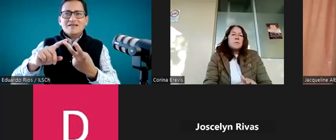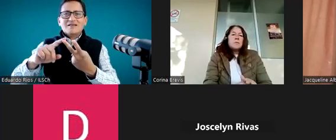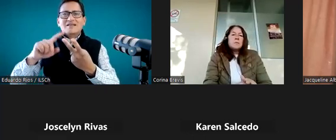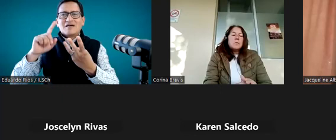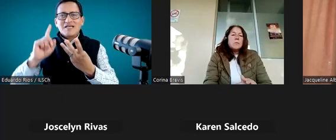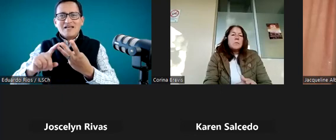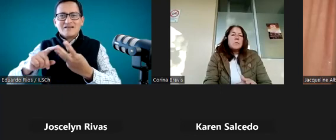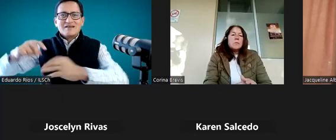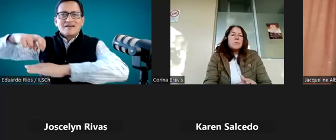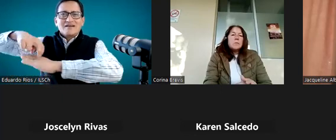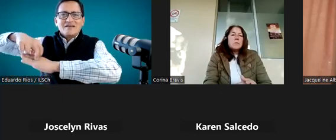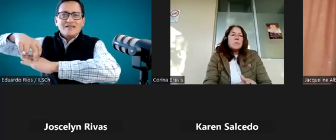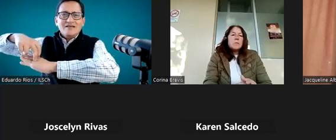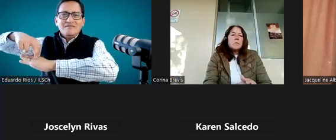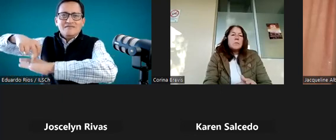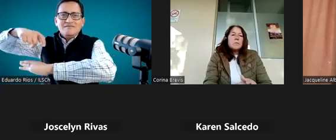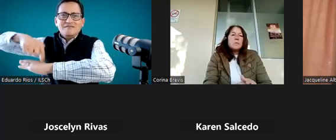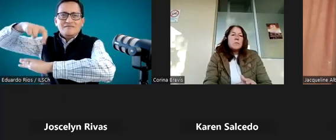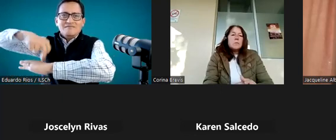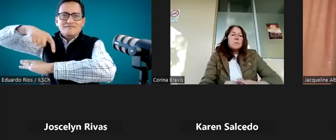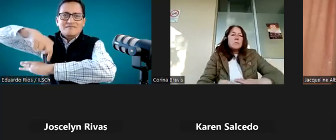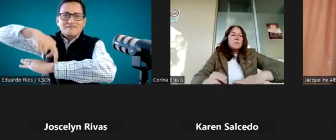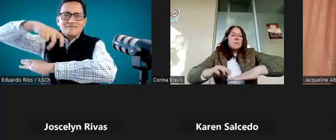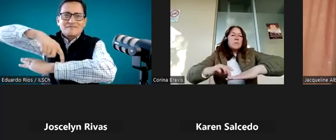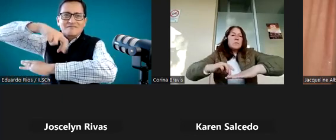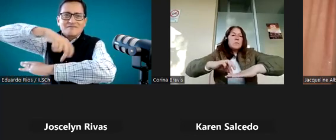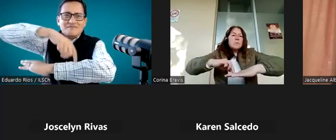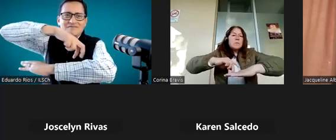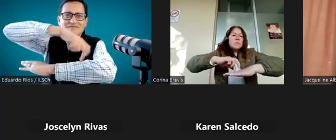bajar, caminar. ¿Y este?